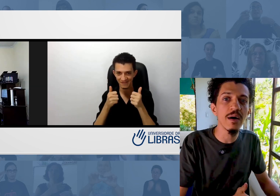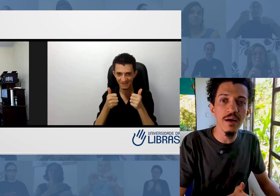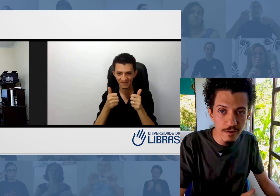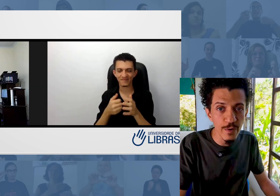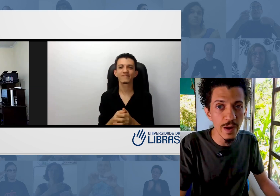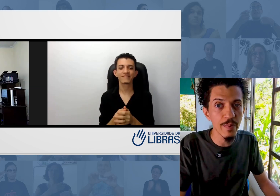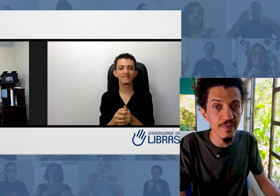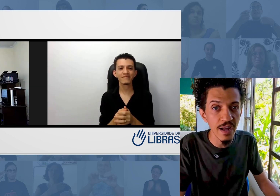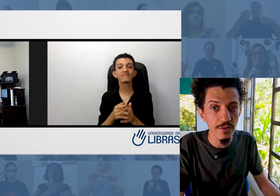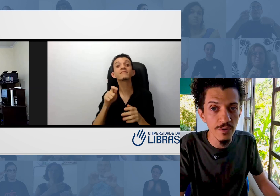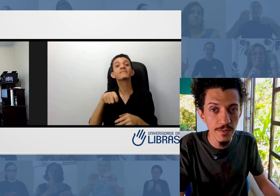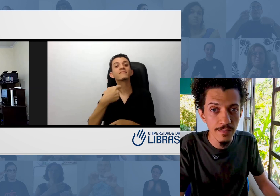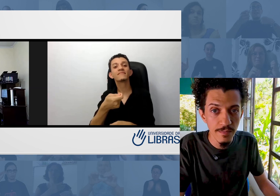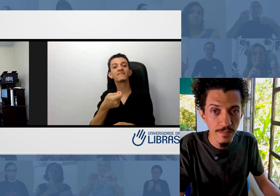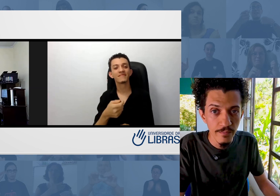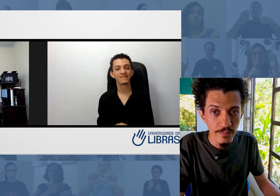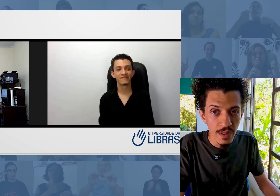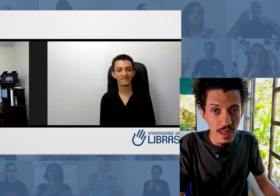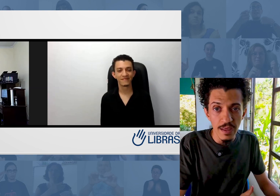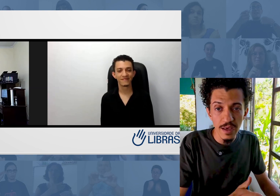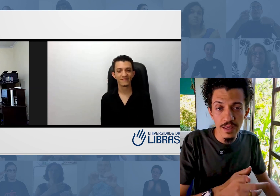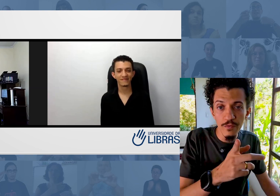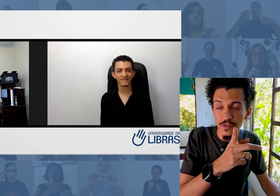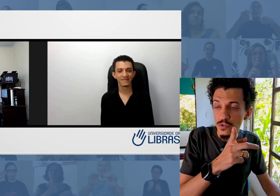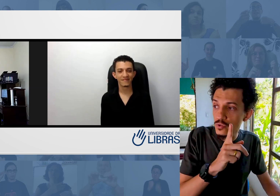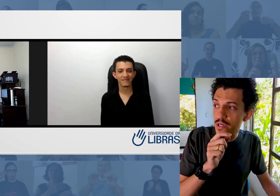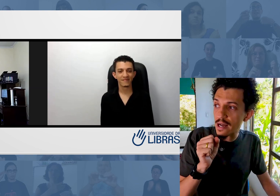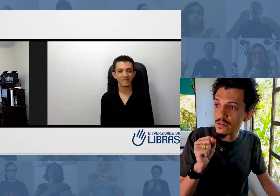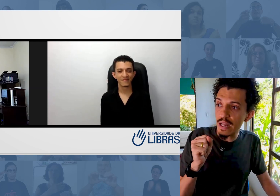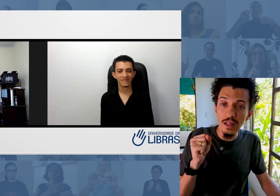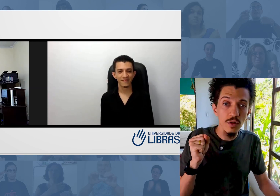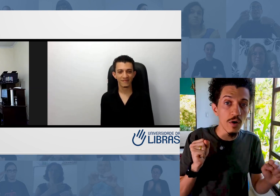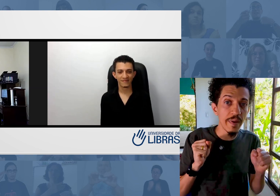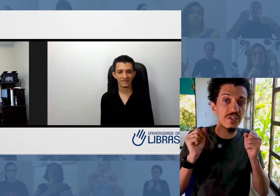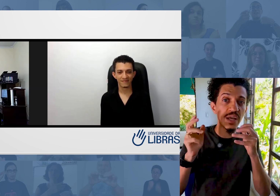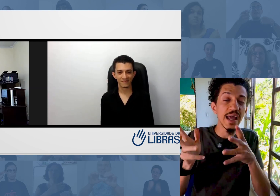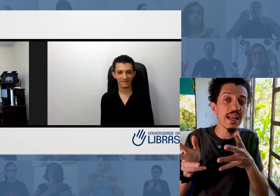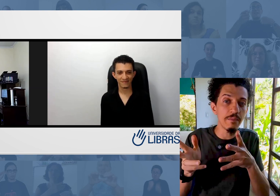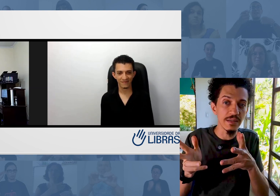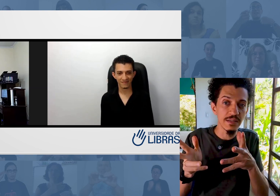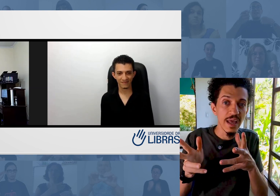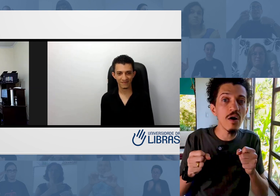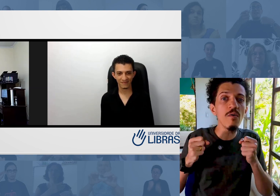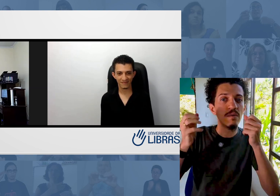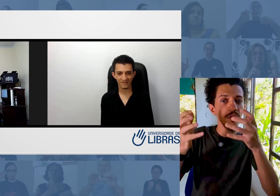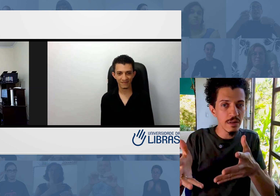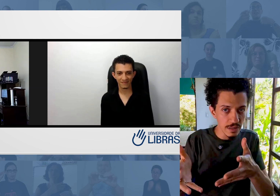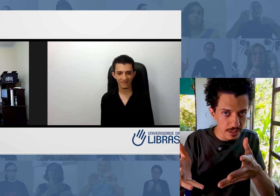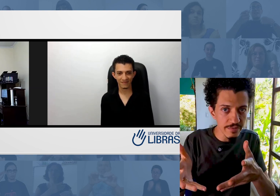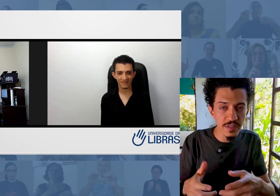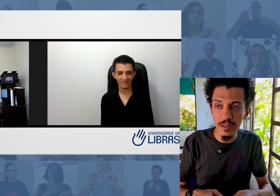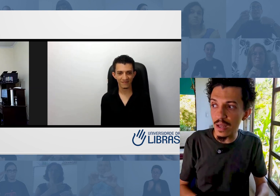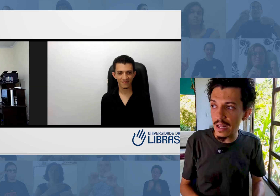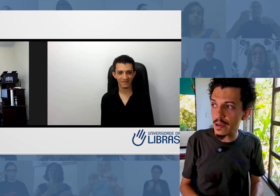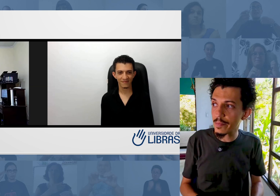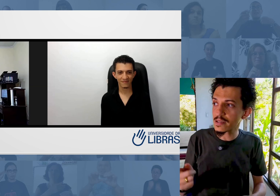e foi aprovado. E aqui eu fiz o estudo de caso dele totalmente em Libras. Eu entrevistando ele em Libras e